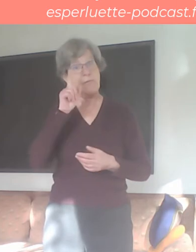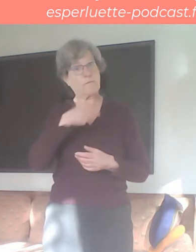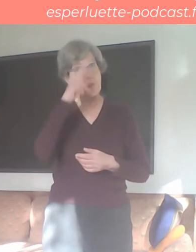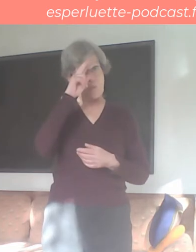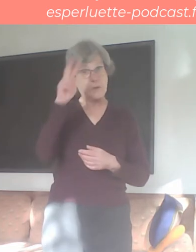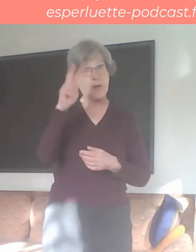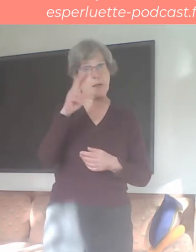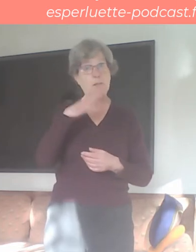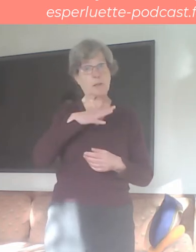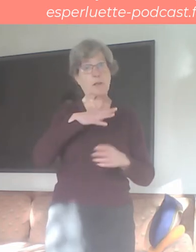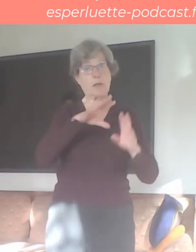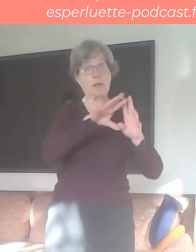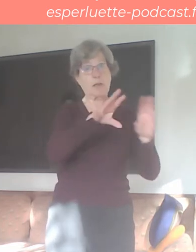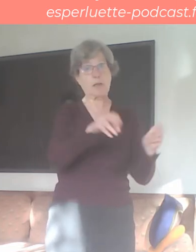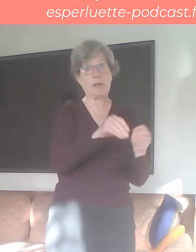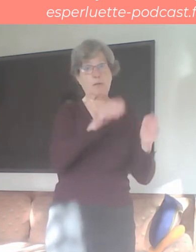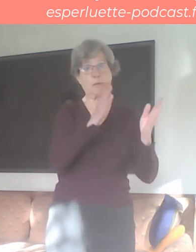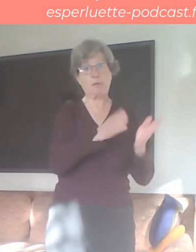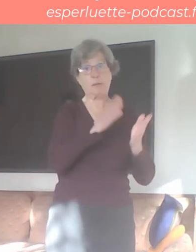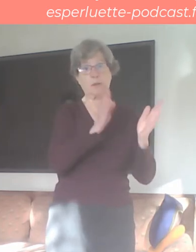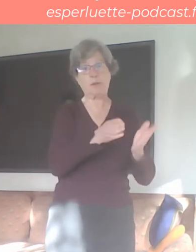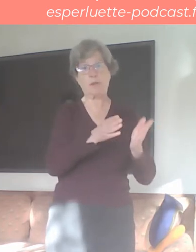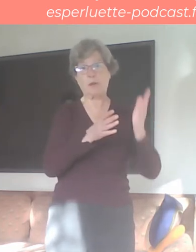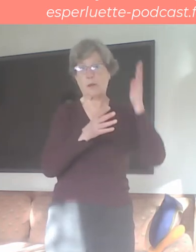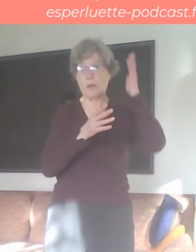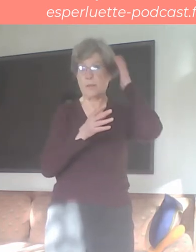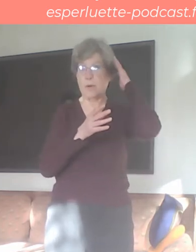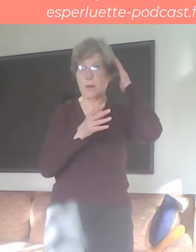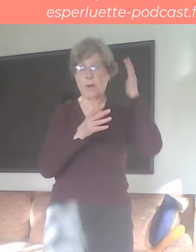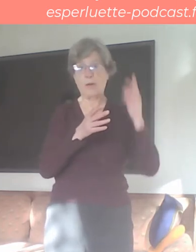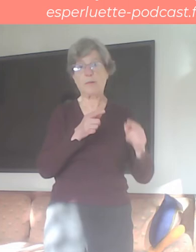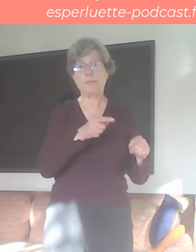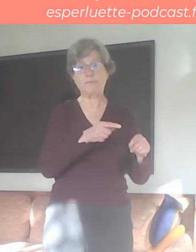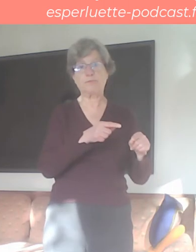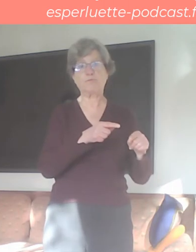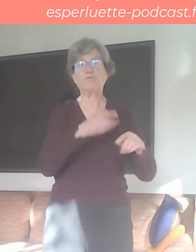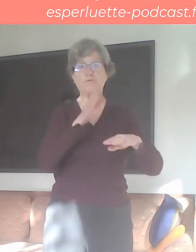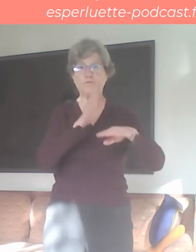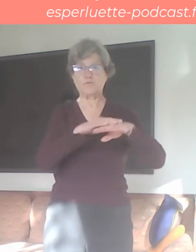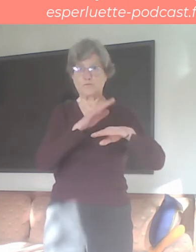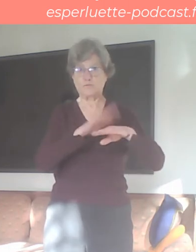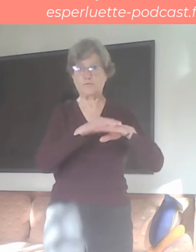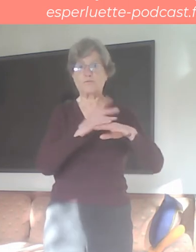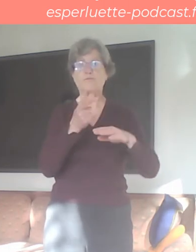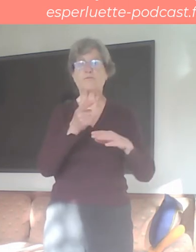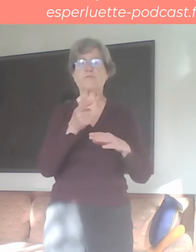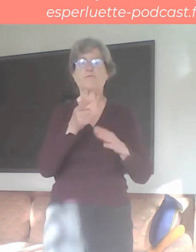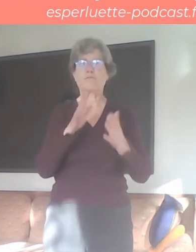pouvoir accéder à la langue des signes pour les enfants sourds. Donc il y a de nouveau un peu la bagarre des oralistes et des